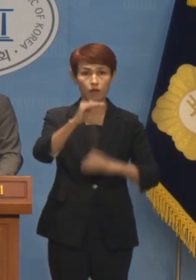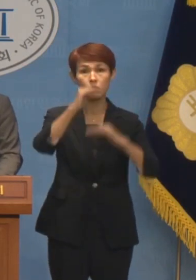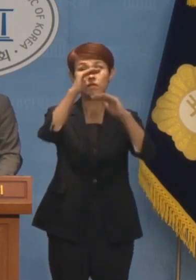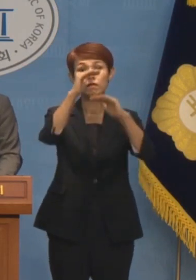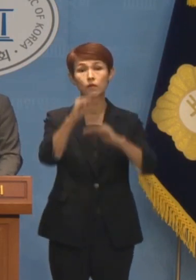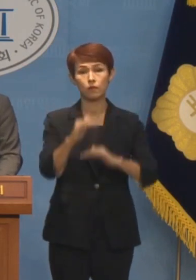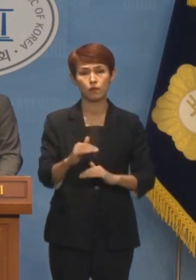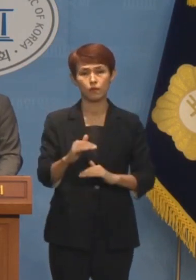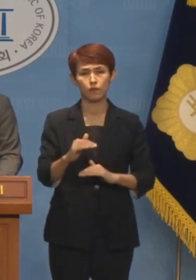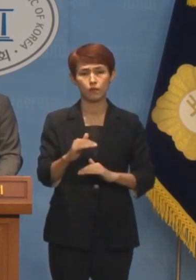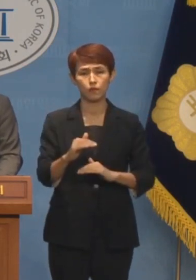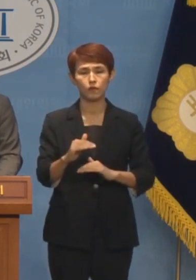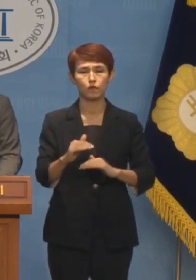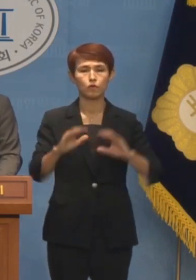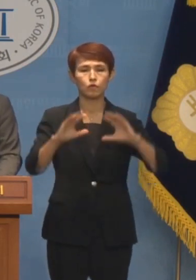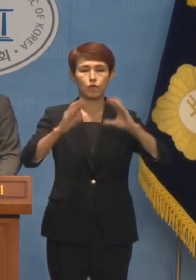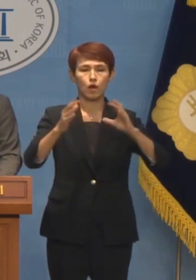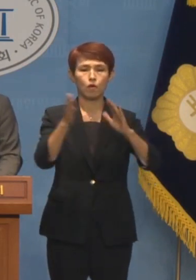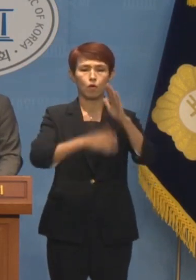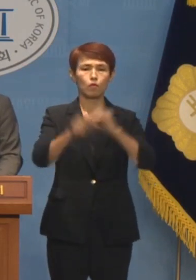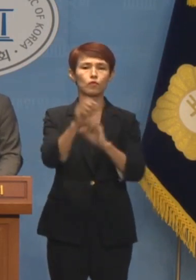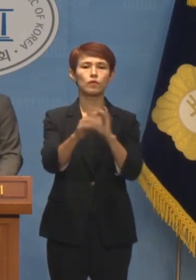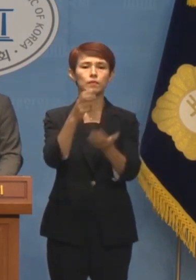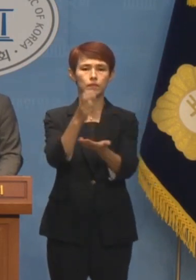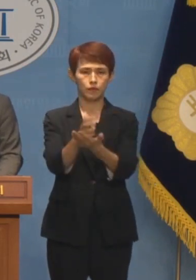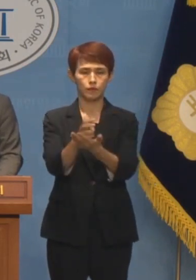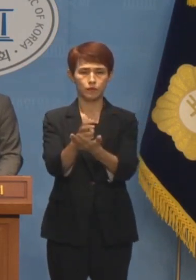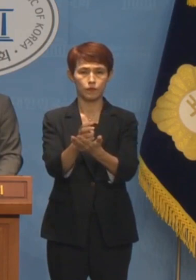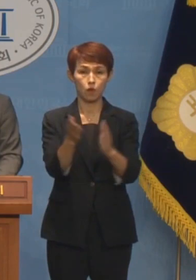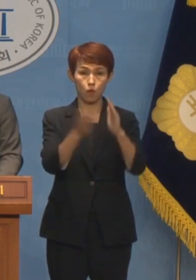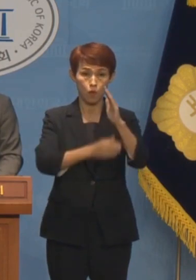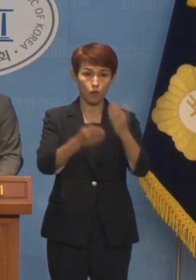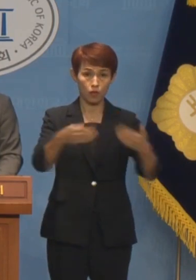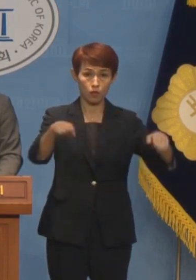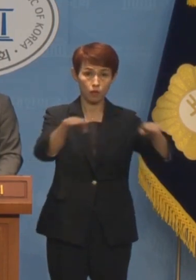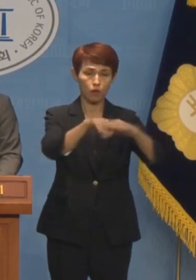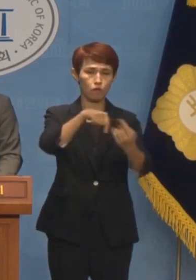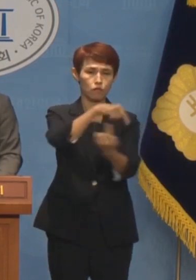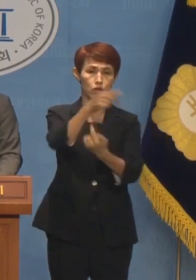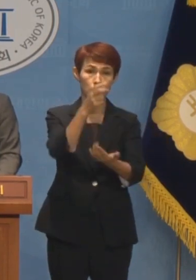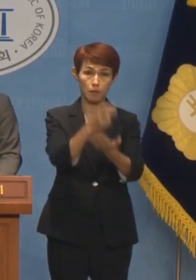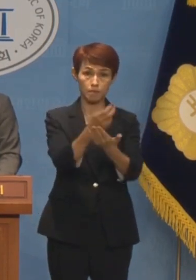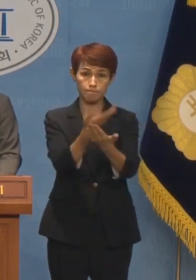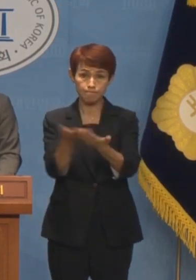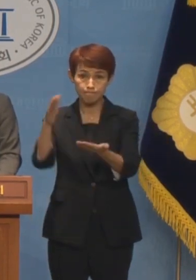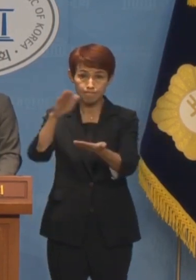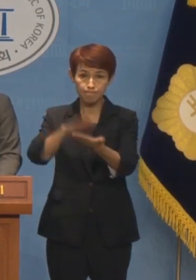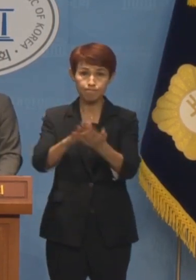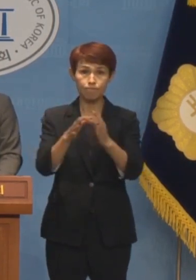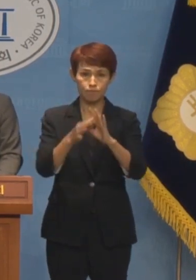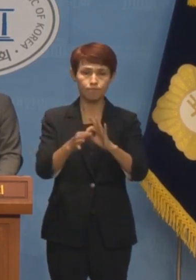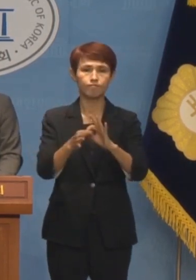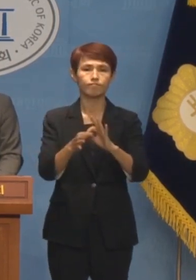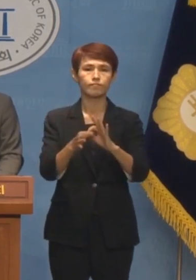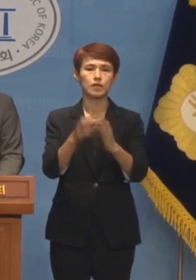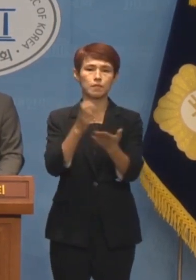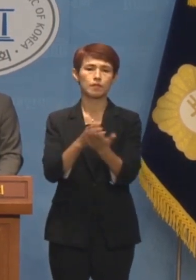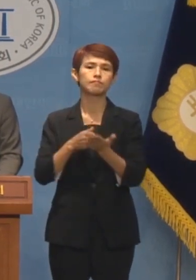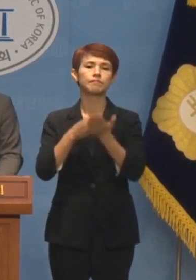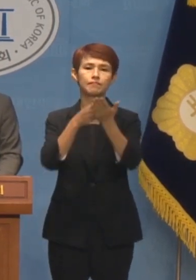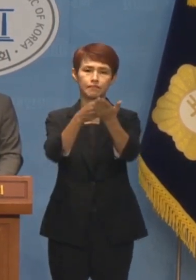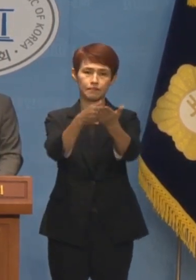이 국가공무원법 그리고 공공기관 운영법 개정안을 이 대표